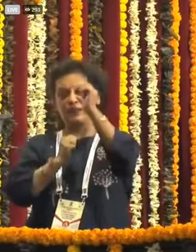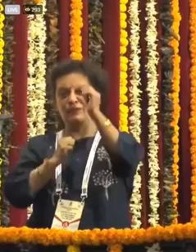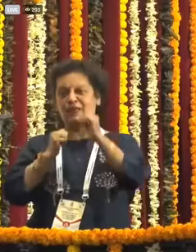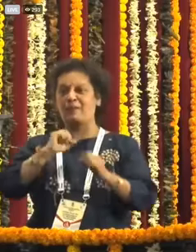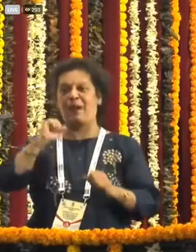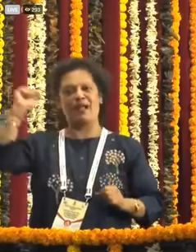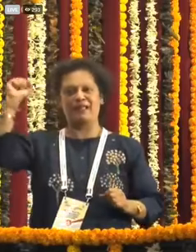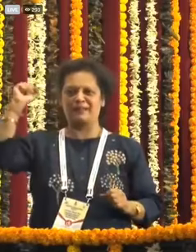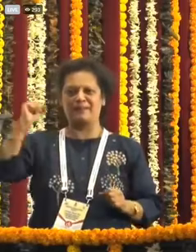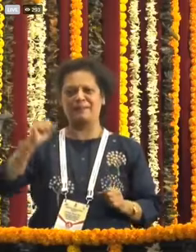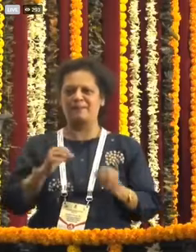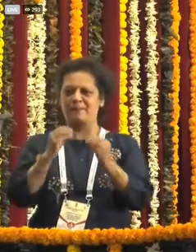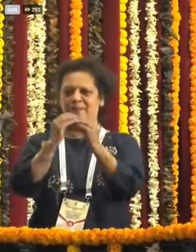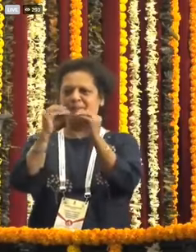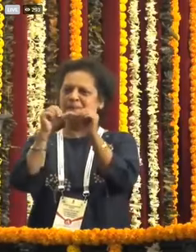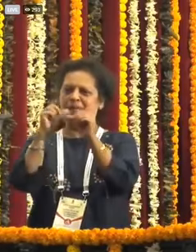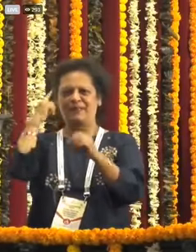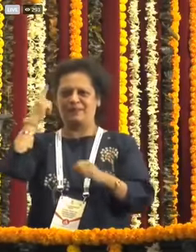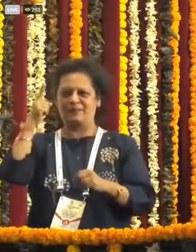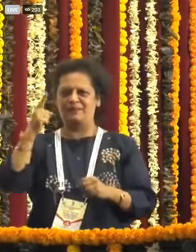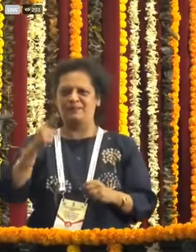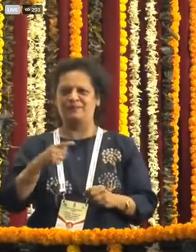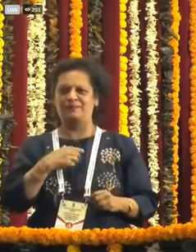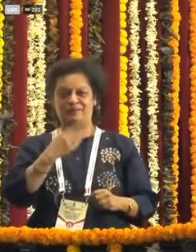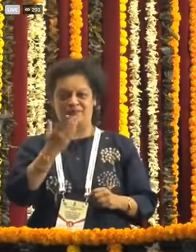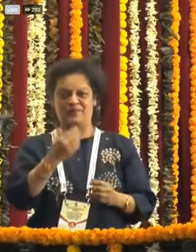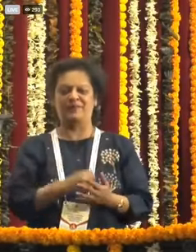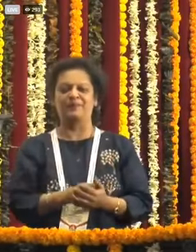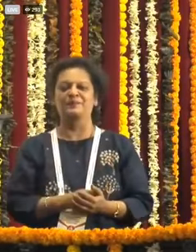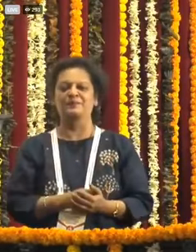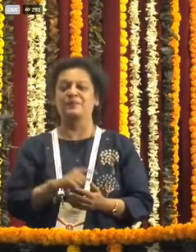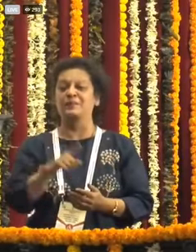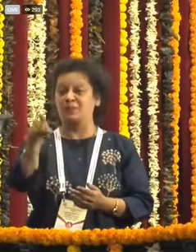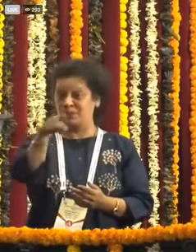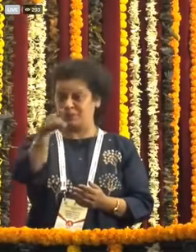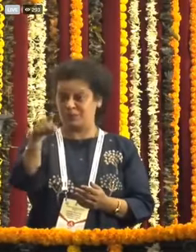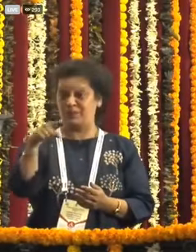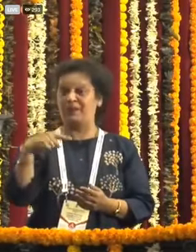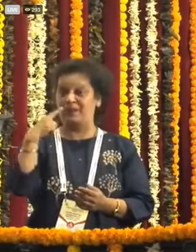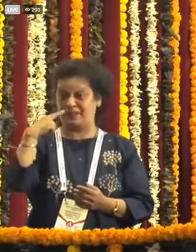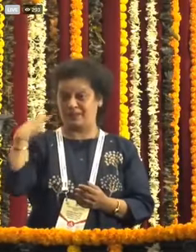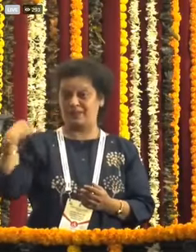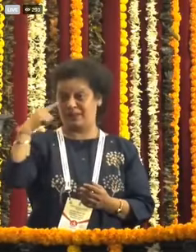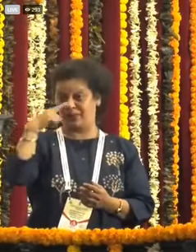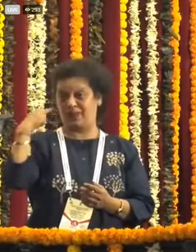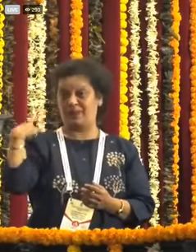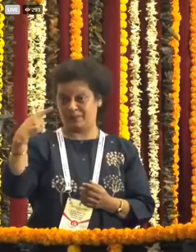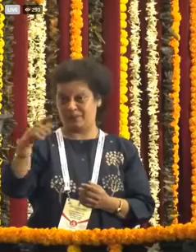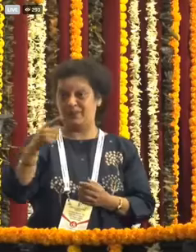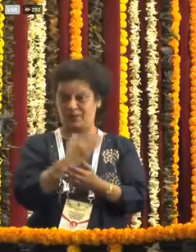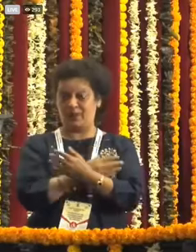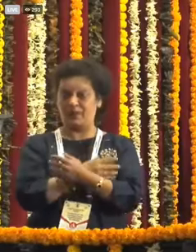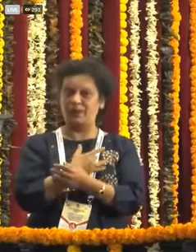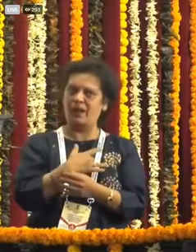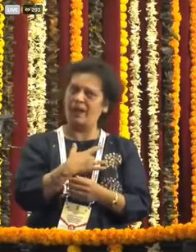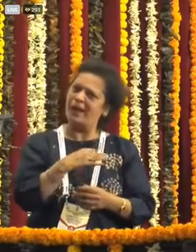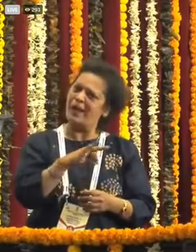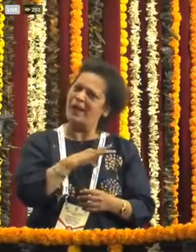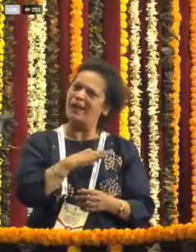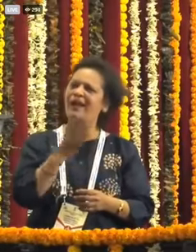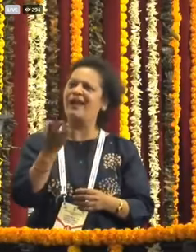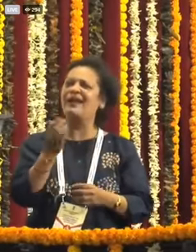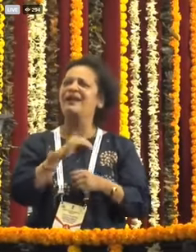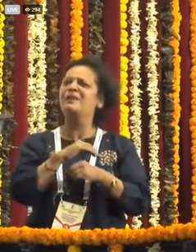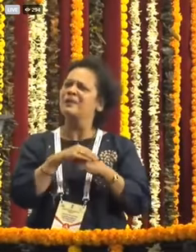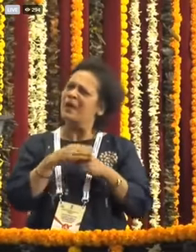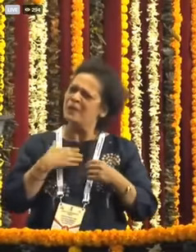सम्राट बाळासाहेब ठाकरे यांना देखील आपल्या या दिव्यांग बांधव भगिनींच्या बद्दल कनव होती, त्यांना देखील एक